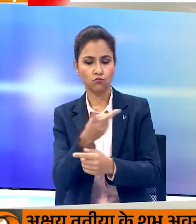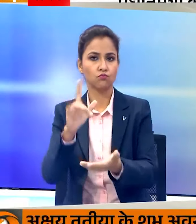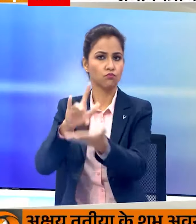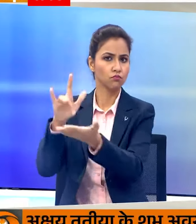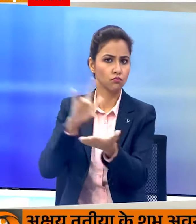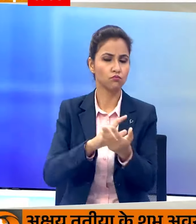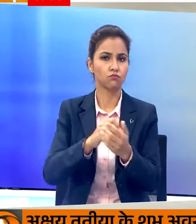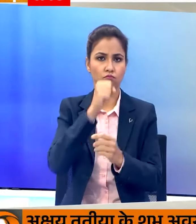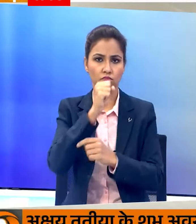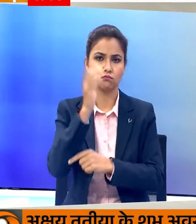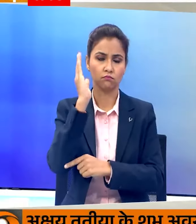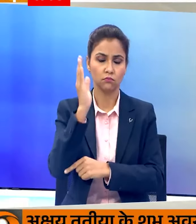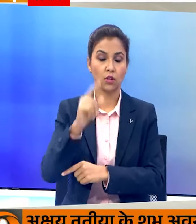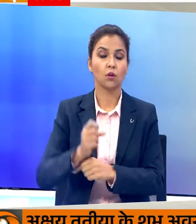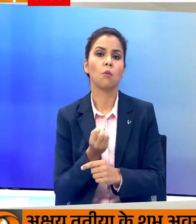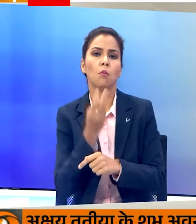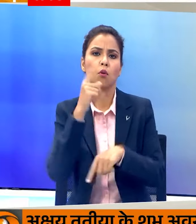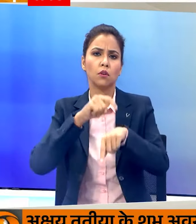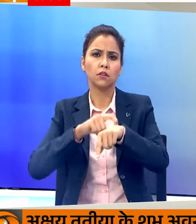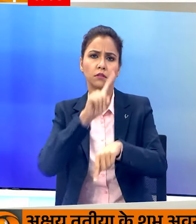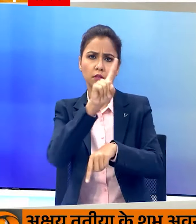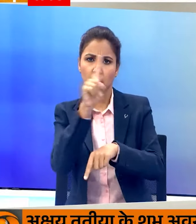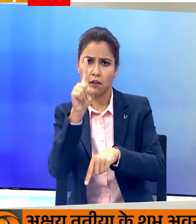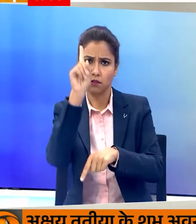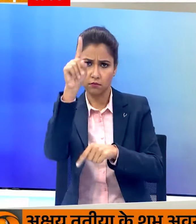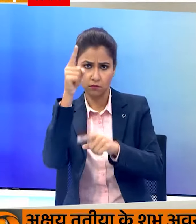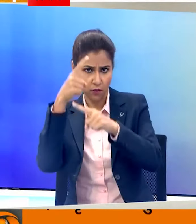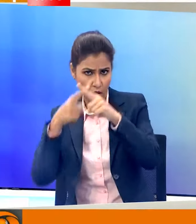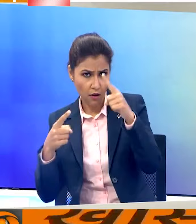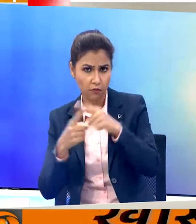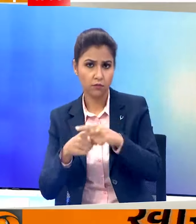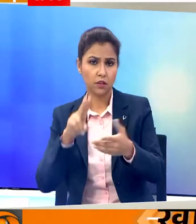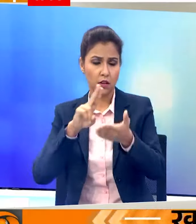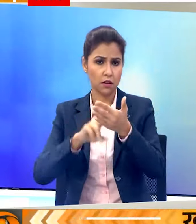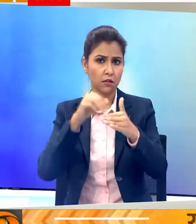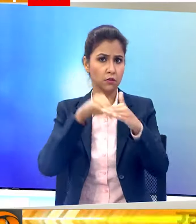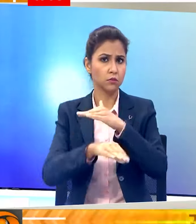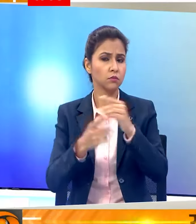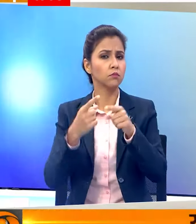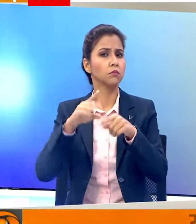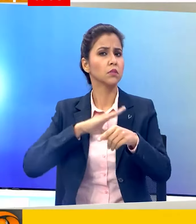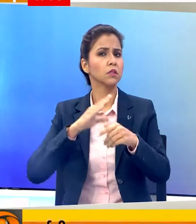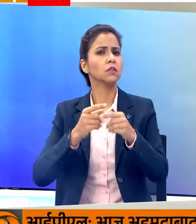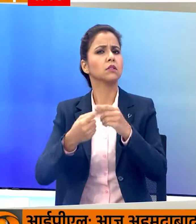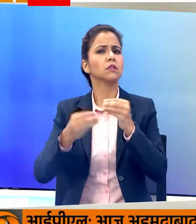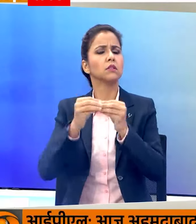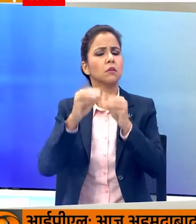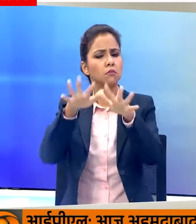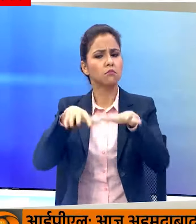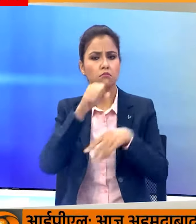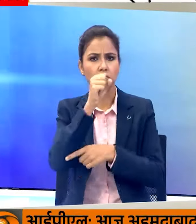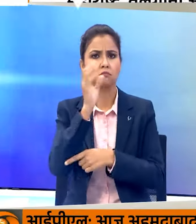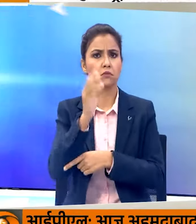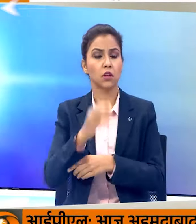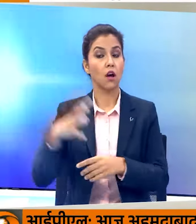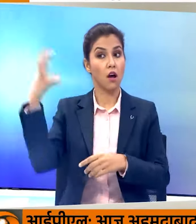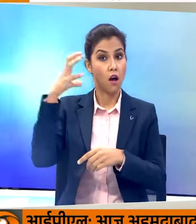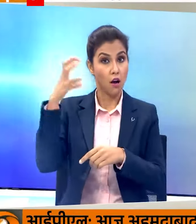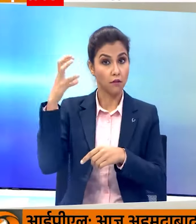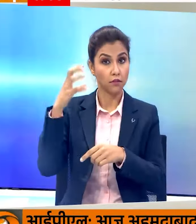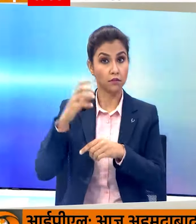करेंगे सुबह 11:30 बजे प्रधानमंत्री महाराष्ट्र के नंदूरबार में जनसभा को संबोधित करेंगे दोपहर